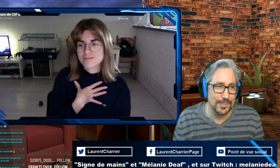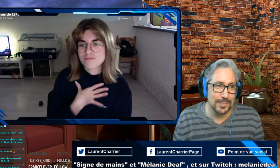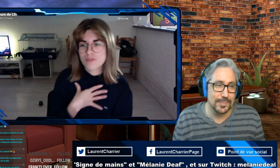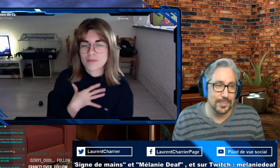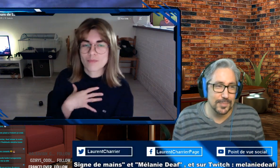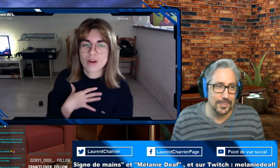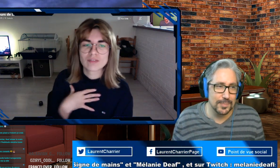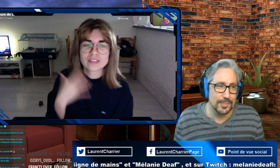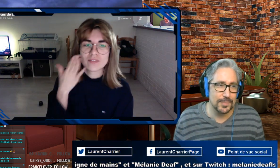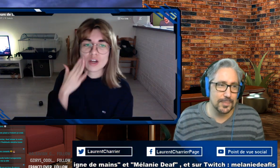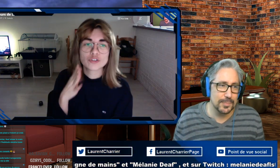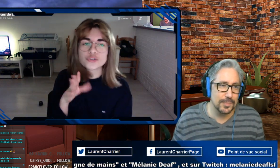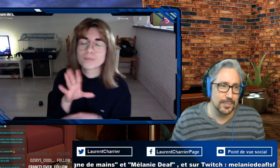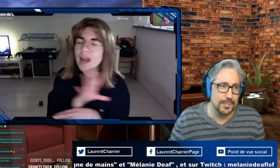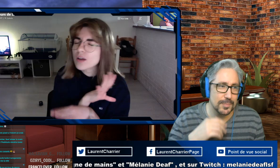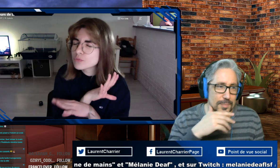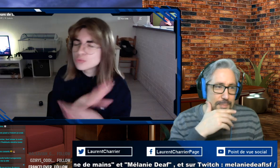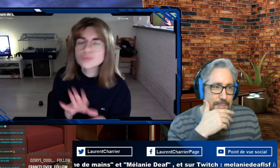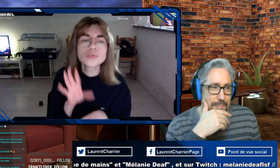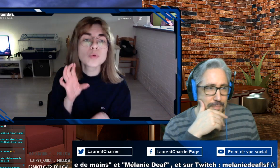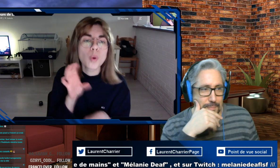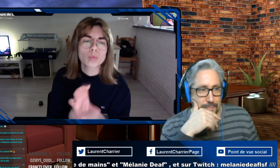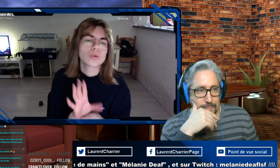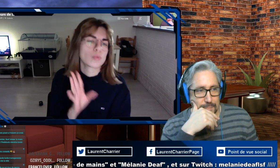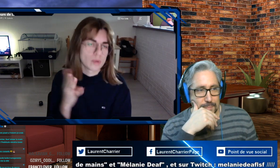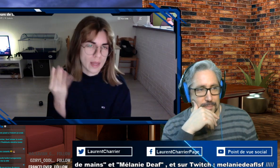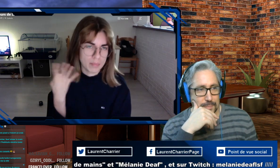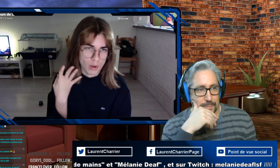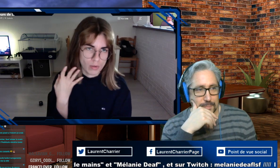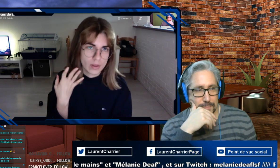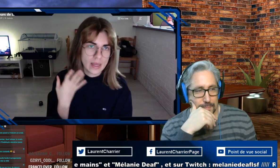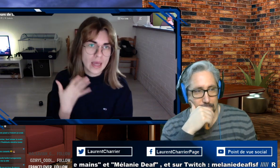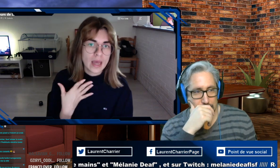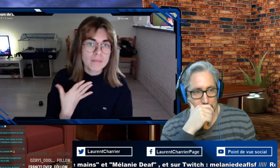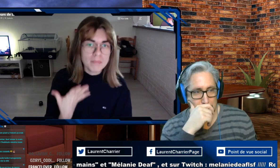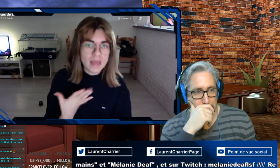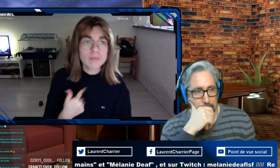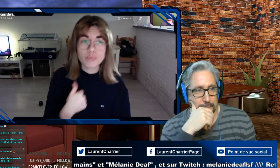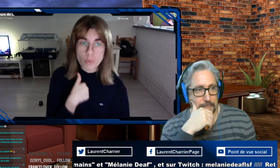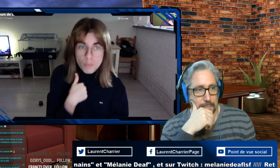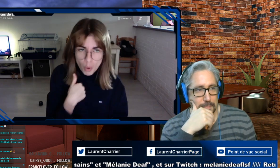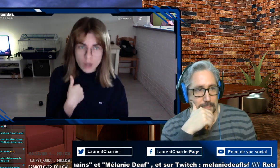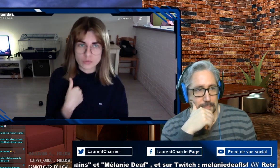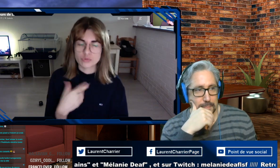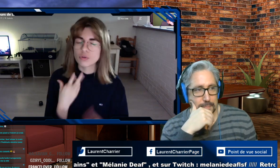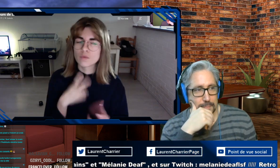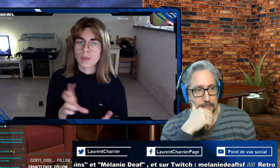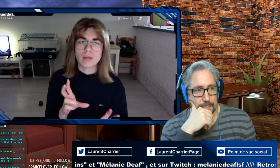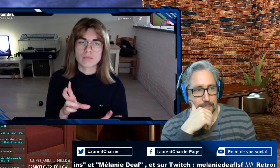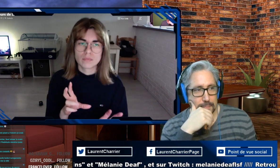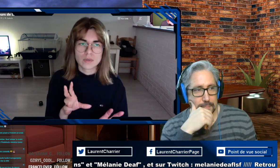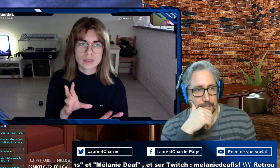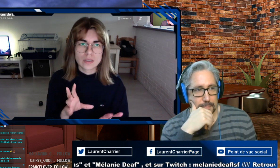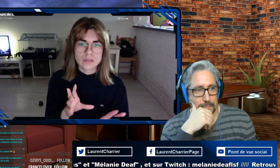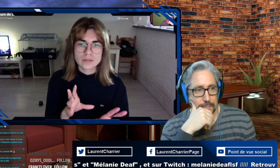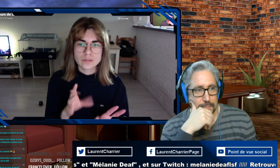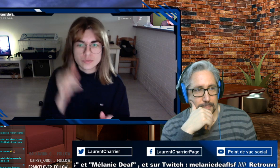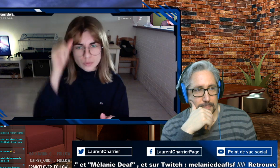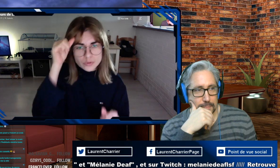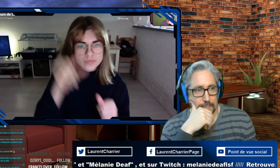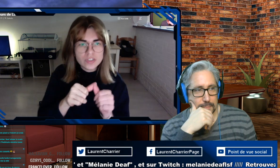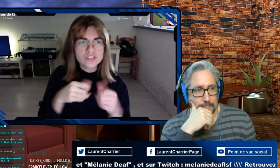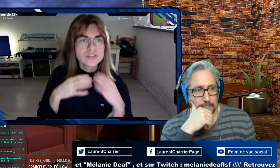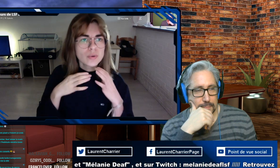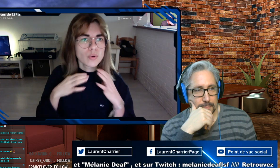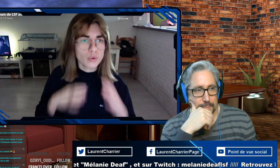Déjà, moi, il faut savoir que je suis pas du contre l'implant. Mais pour moi, je n'en veux pas. Je